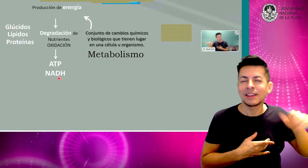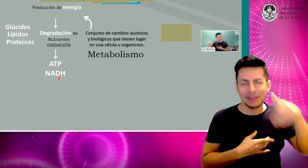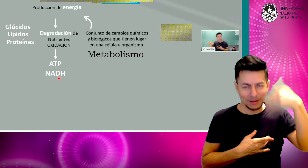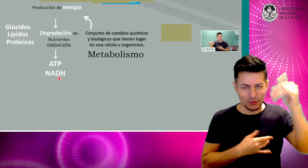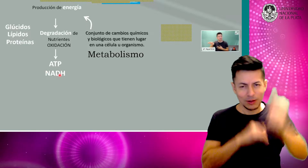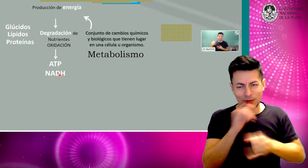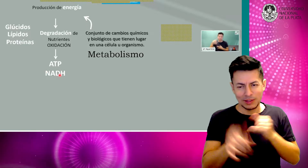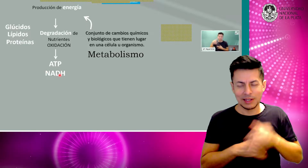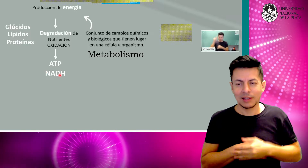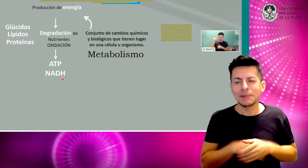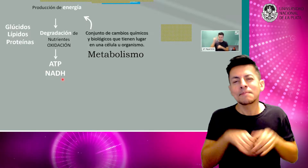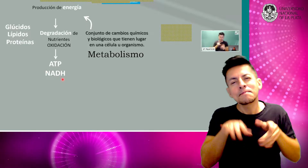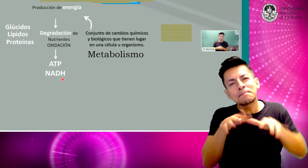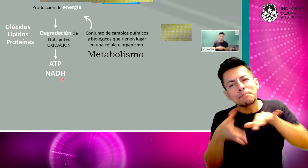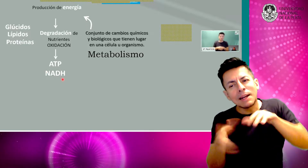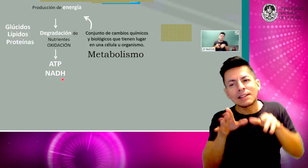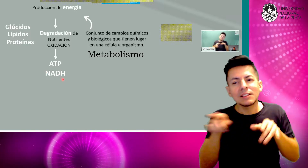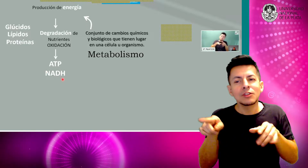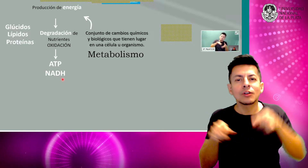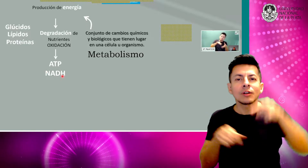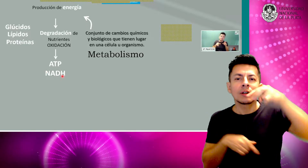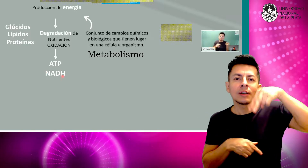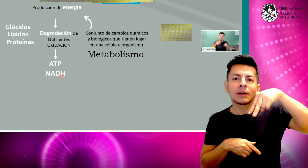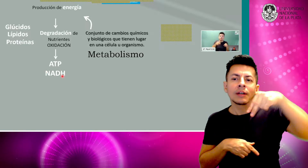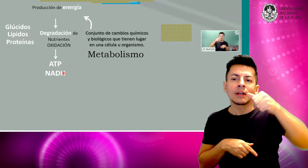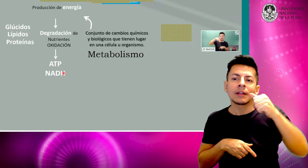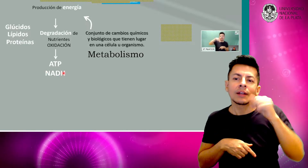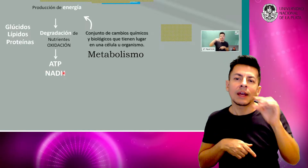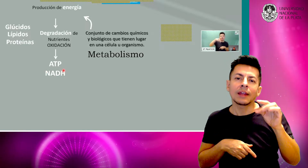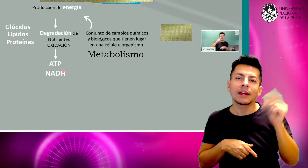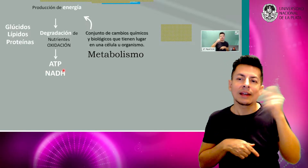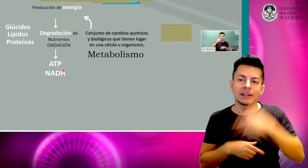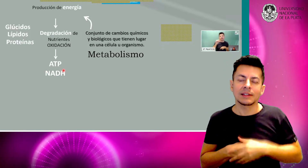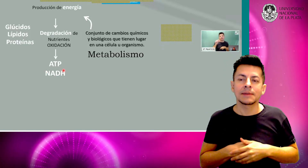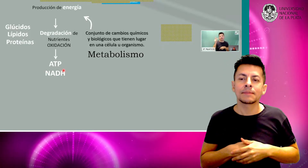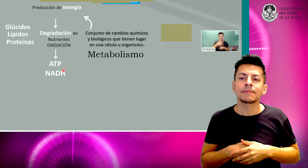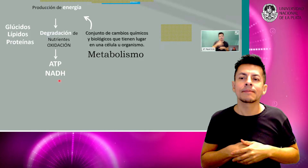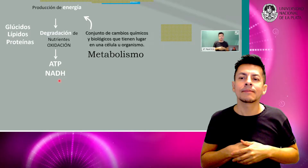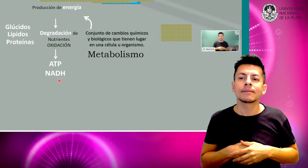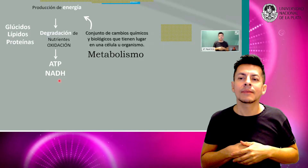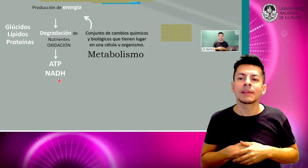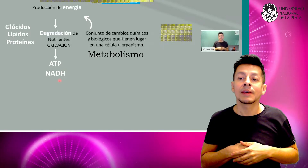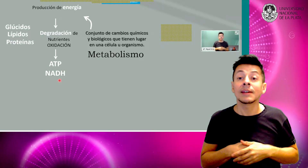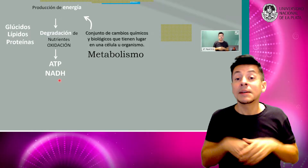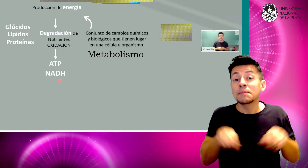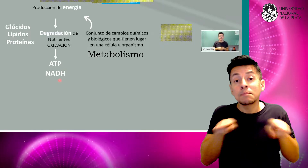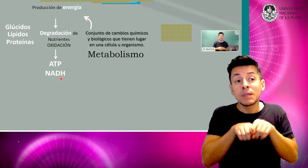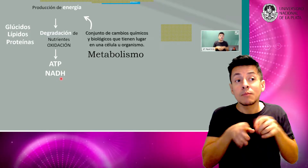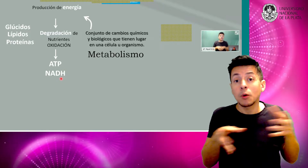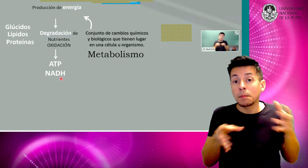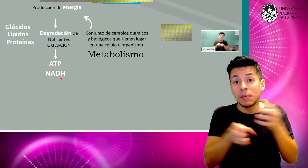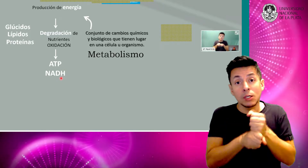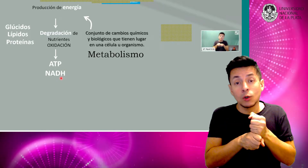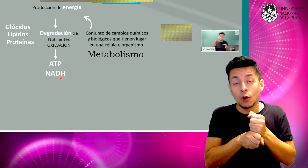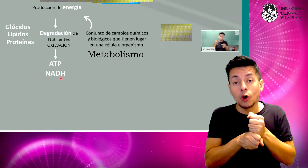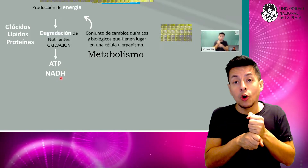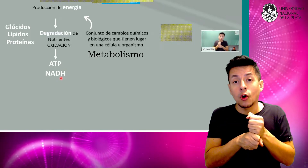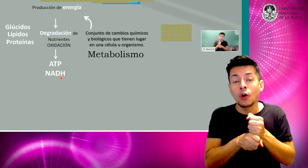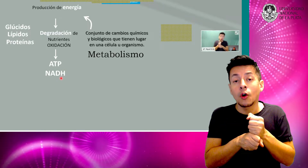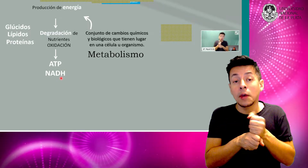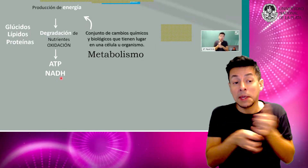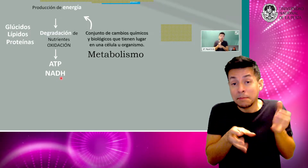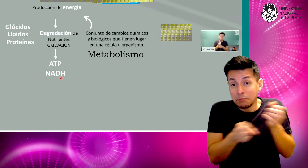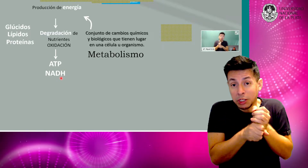al NADH, que es el FADH2. Otra vez, es como si fuera un colectivo que puede transportar, es una molécula que